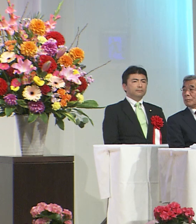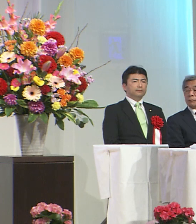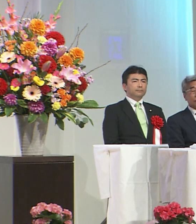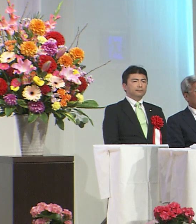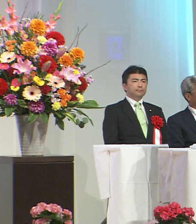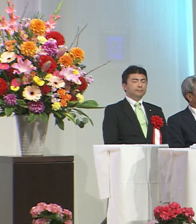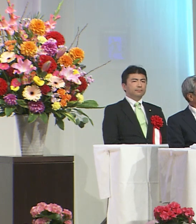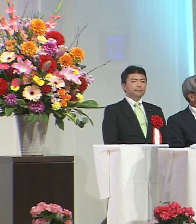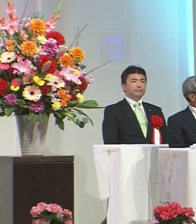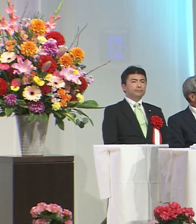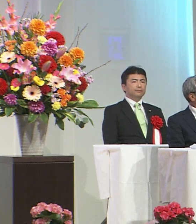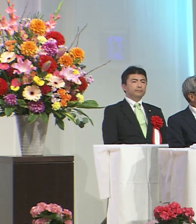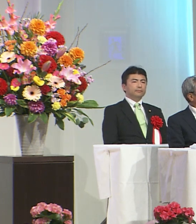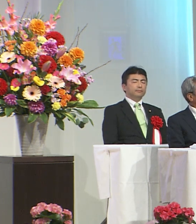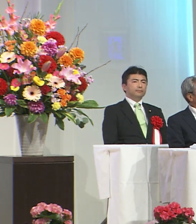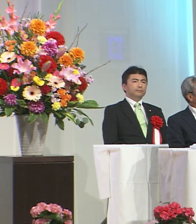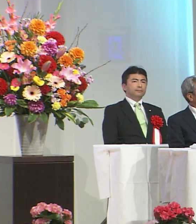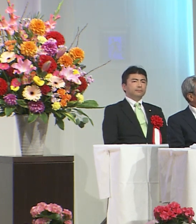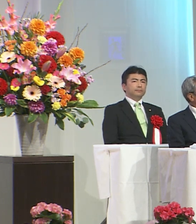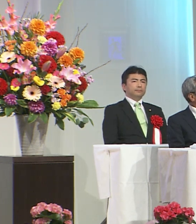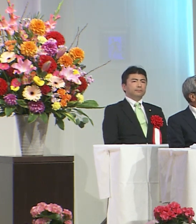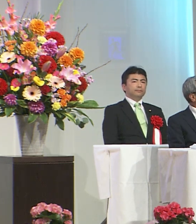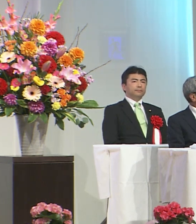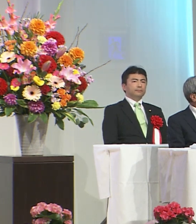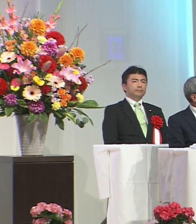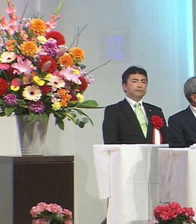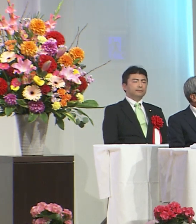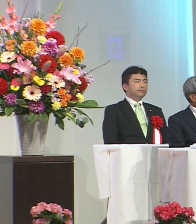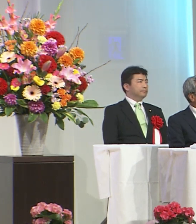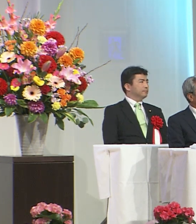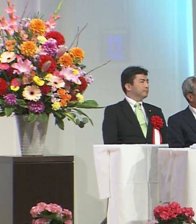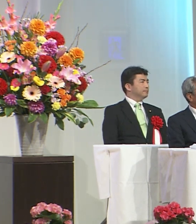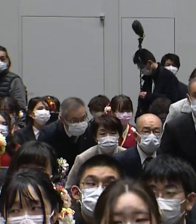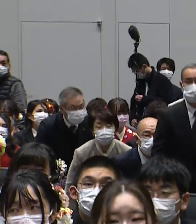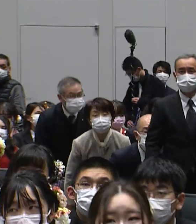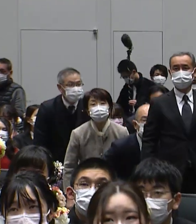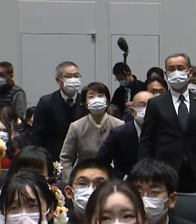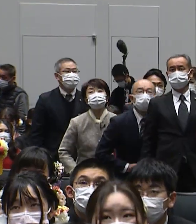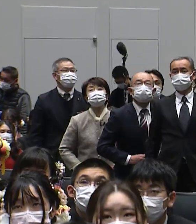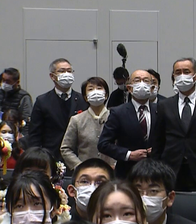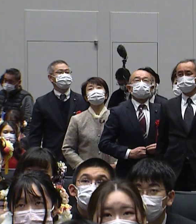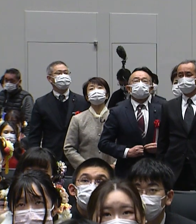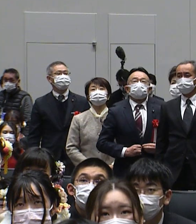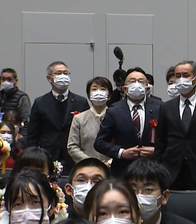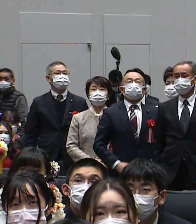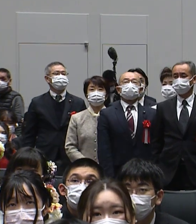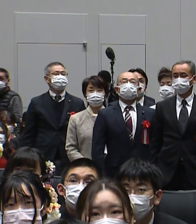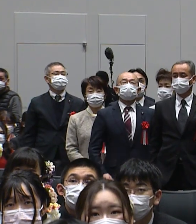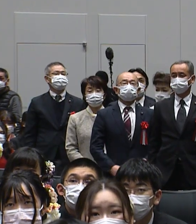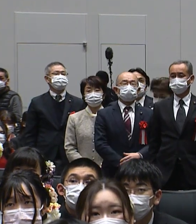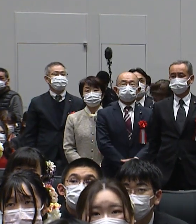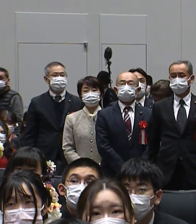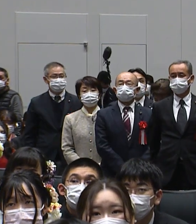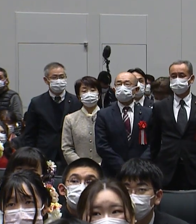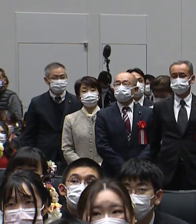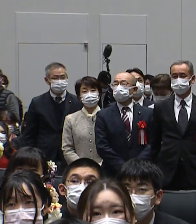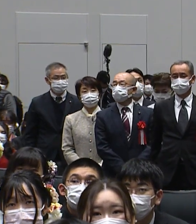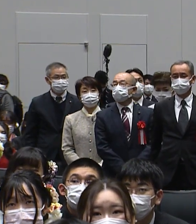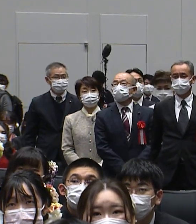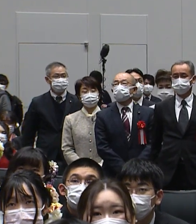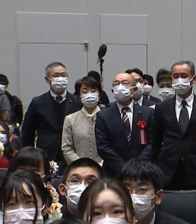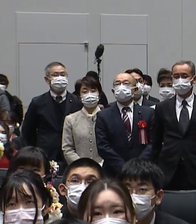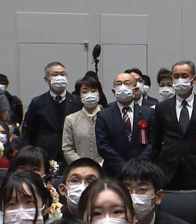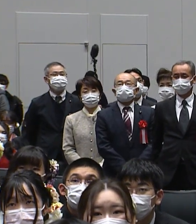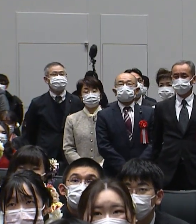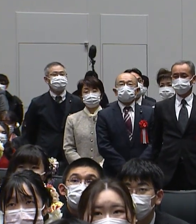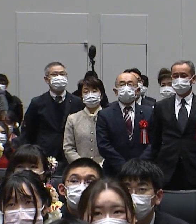ませんがその場でご起立いただいてよろしいでしょうかお時間の都合上お一人